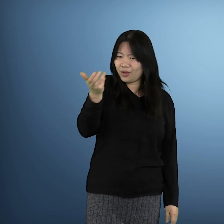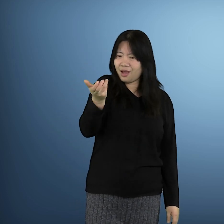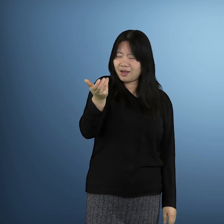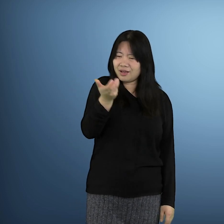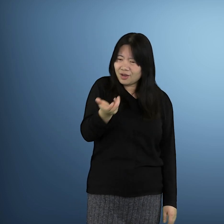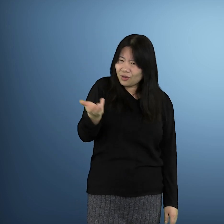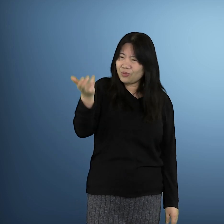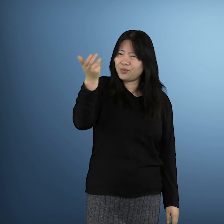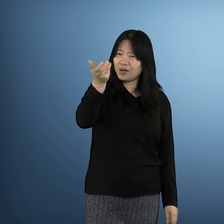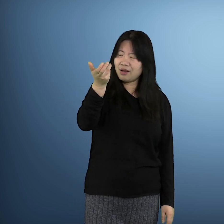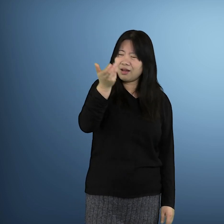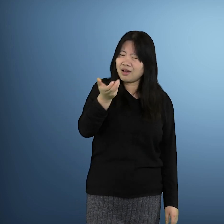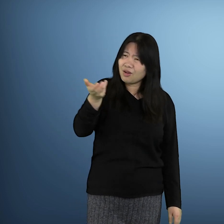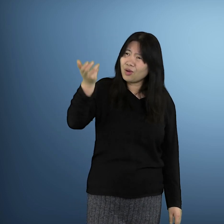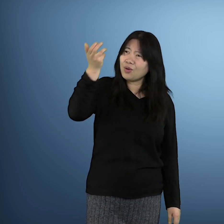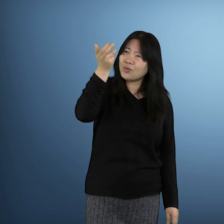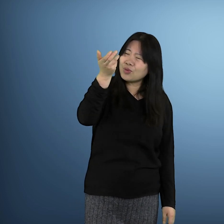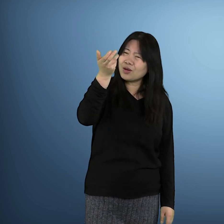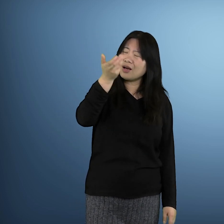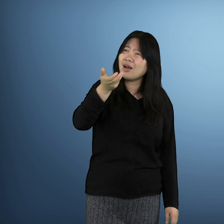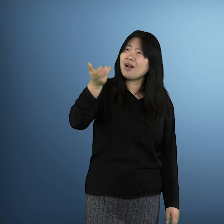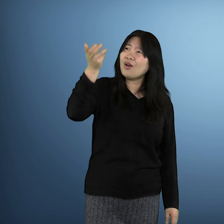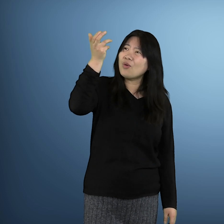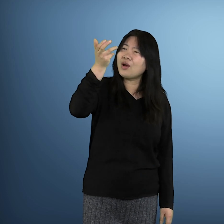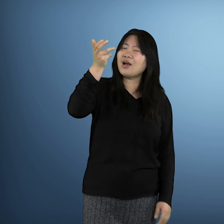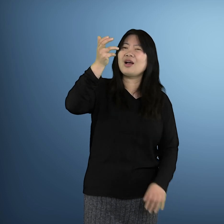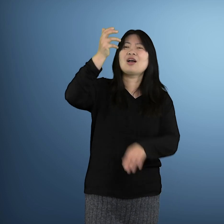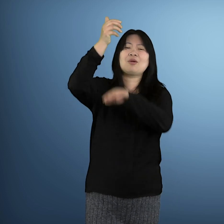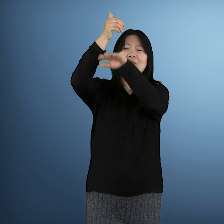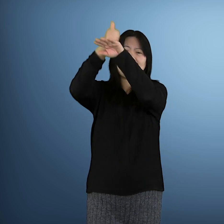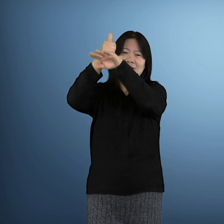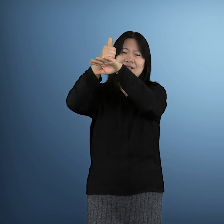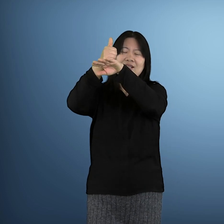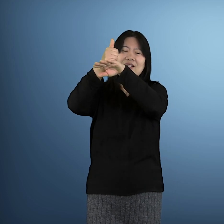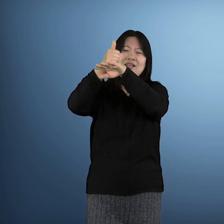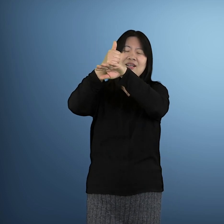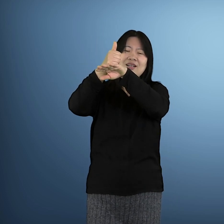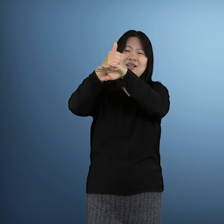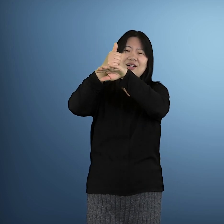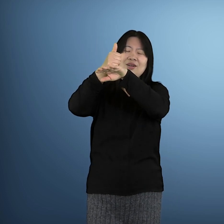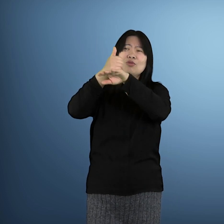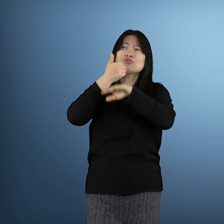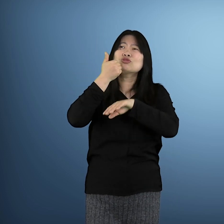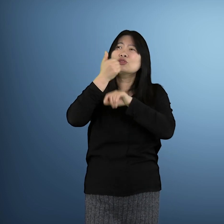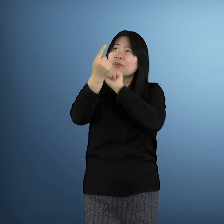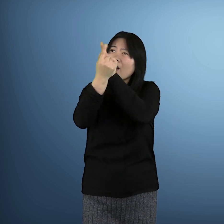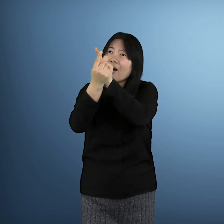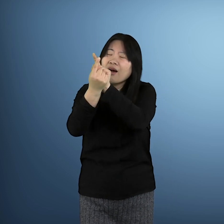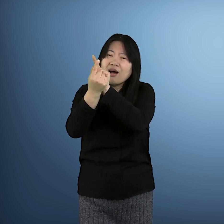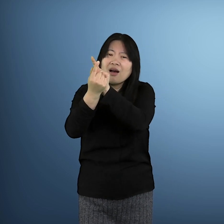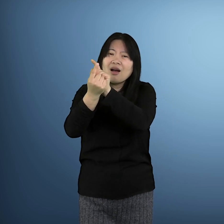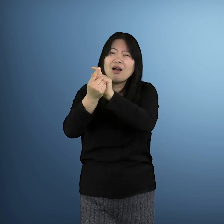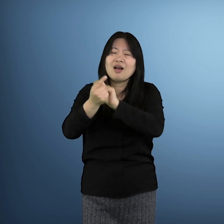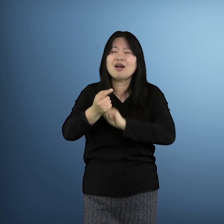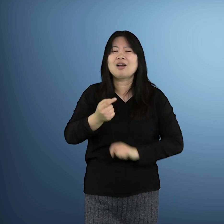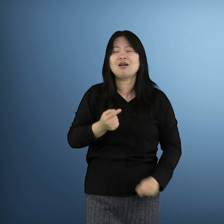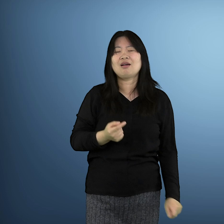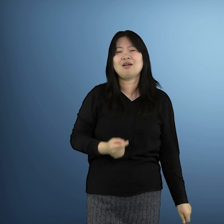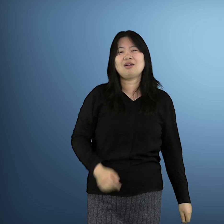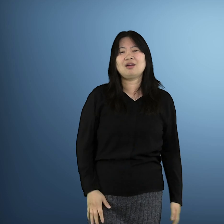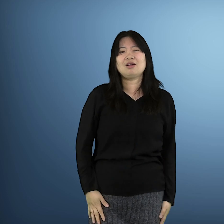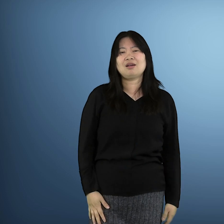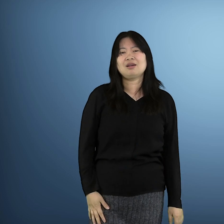위에를 거슬러 올라가다 보면 맨 마지막에는 누구를 만나나요? 바로